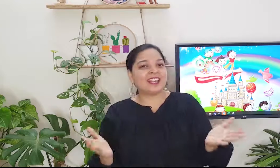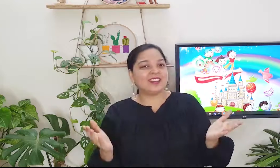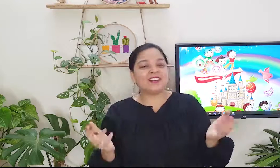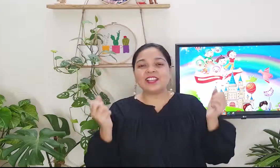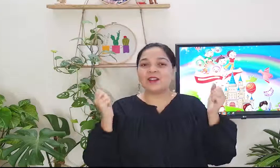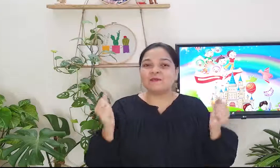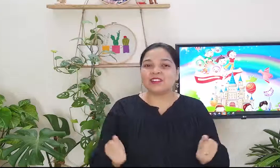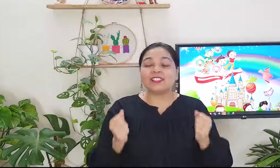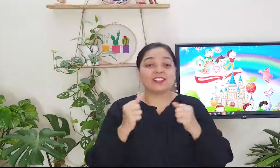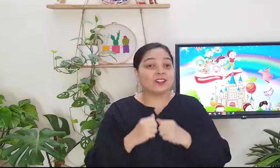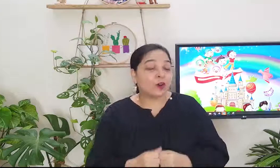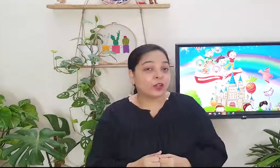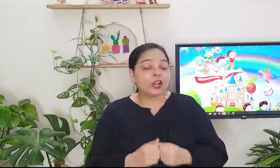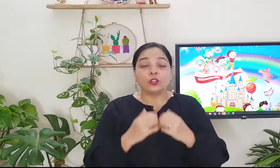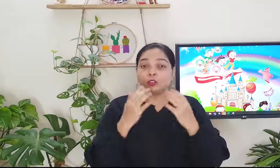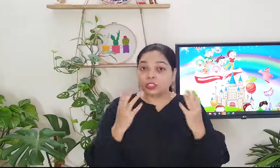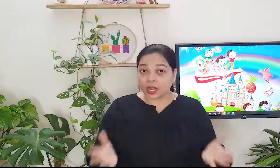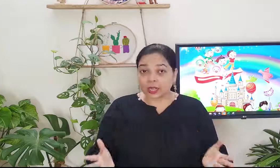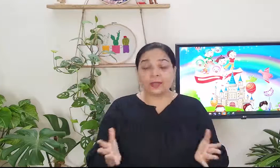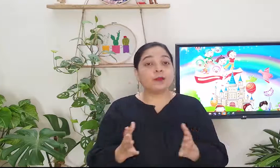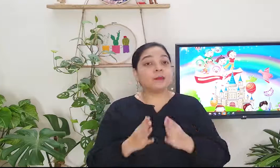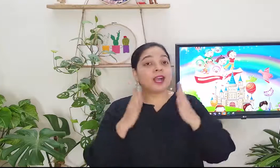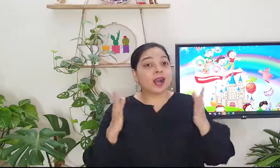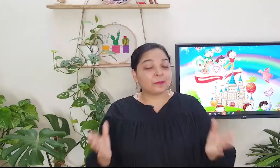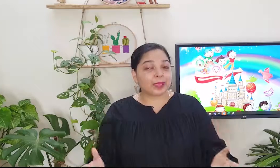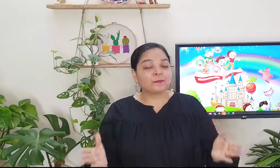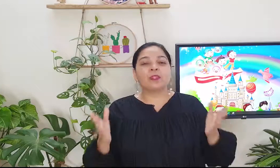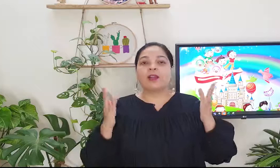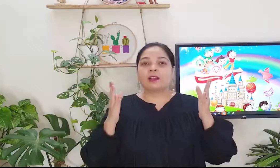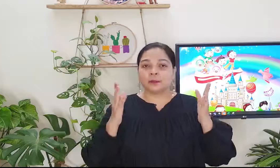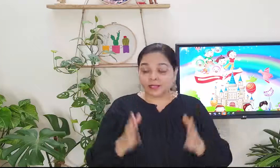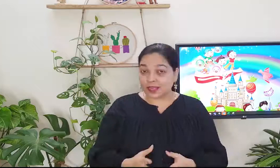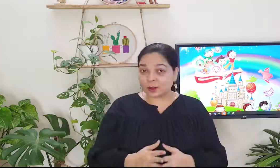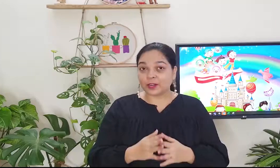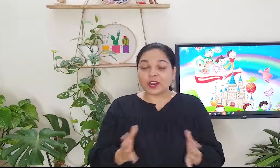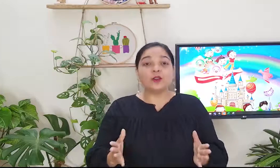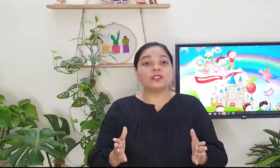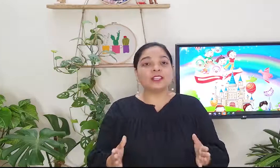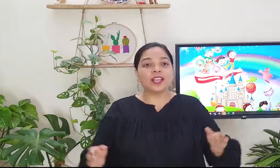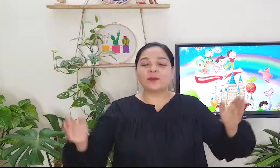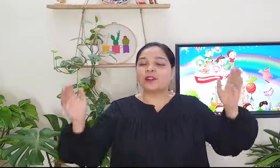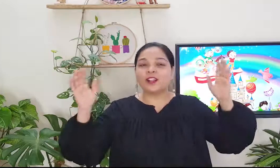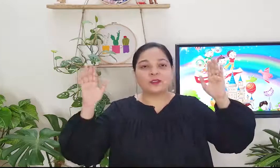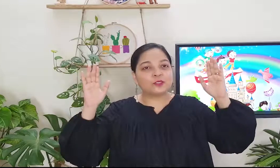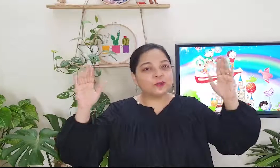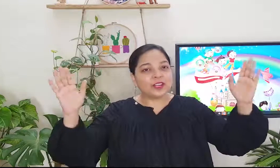পারো, হালেলুয়া, প্রেজ দ্য লর্ড। তো যেখানেই তোমরা হও, নিজের জায়গায় দাঁড়াতে পারো, হাতকে ওপরে